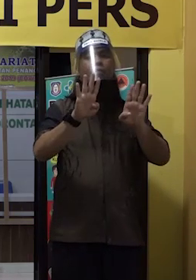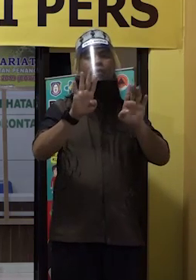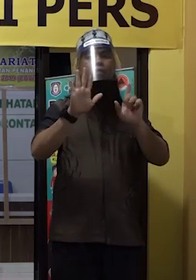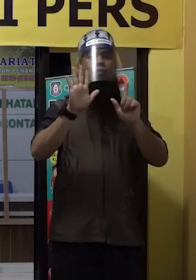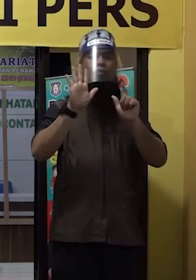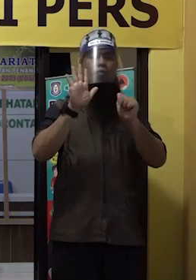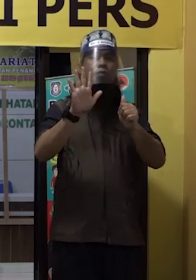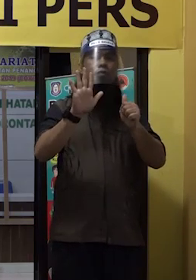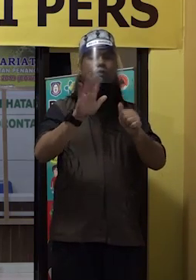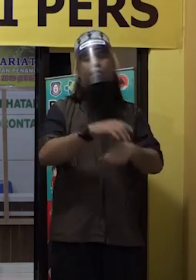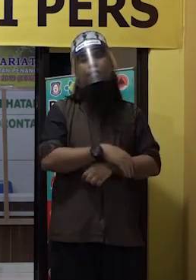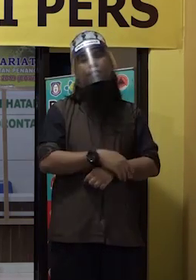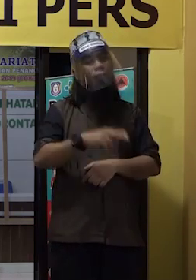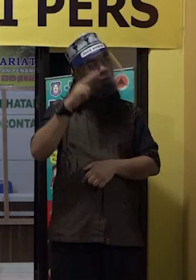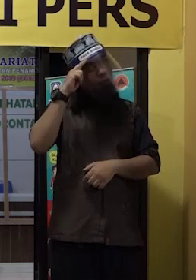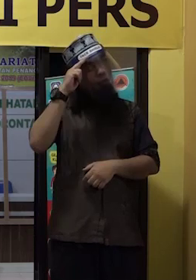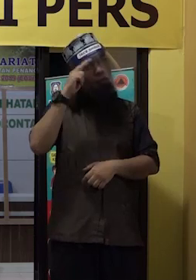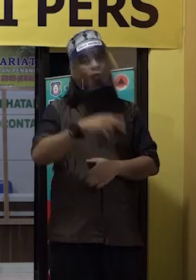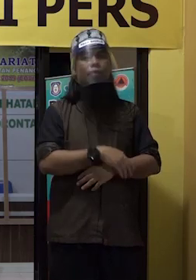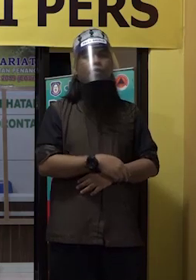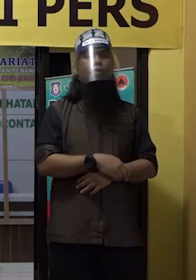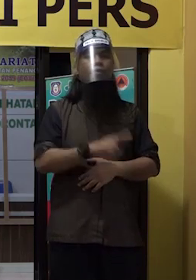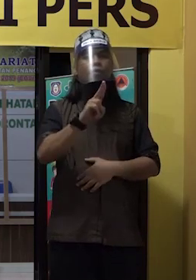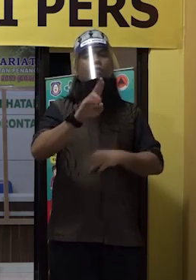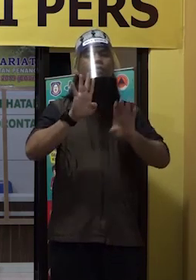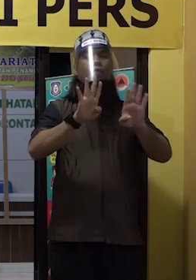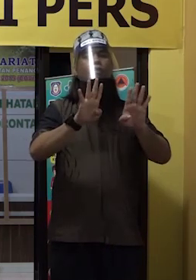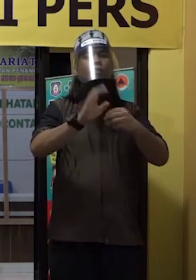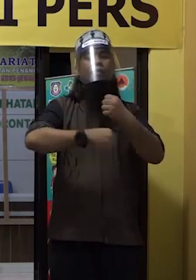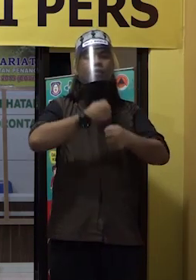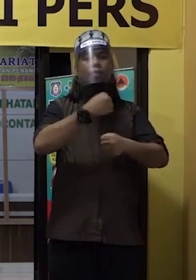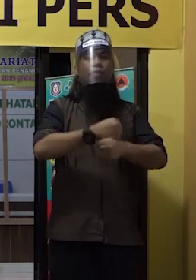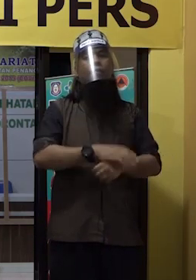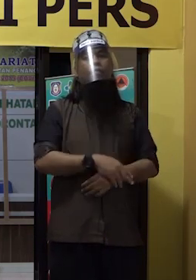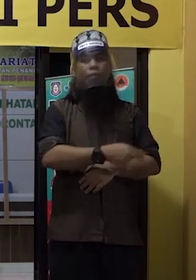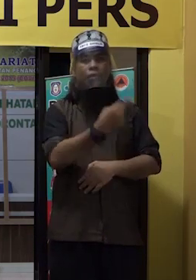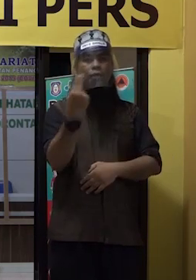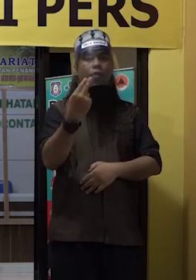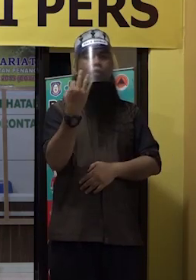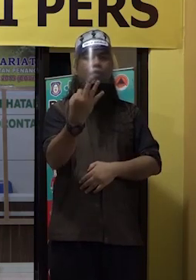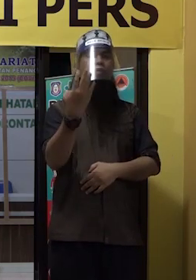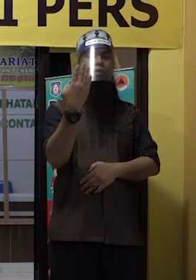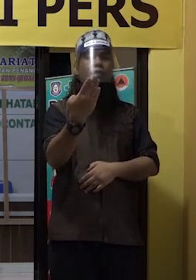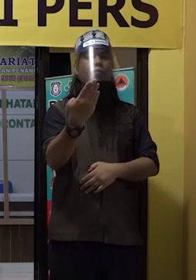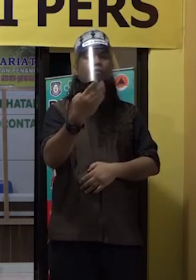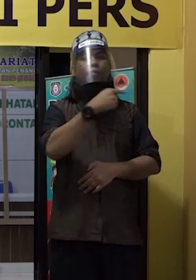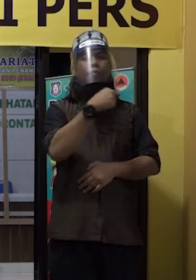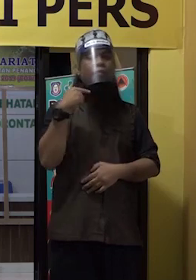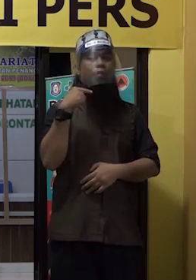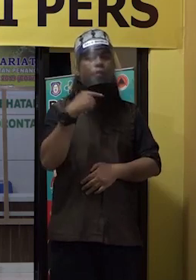FU, laki-laki 28 tahun, hasil PCR yang ketiga dan keempat